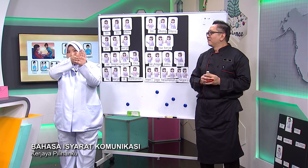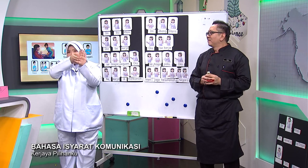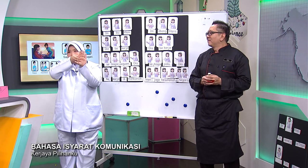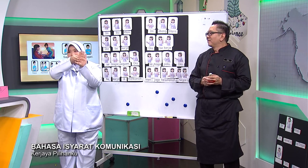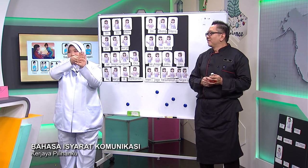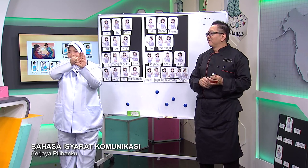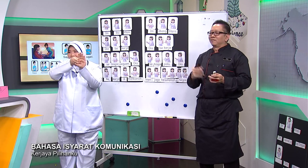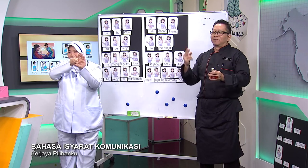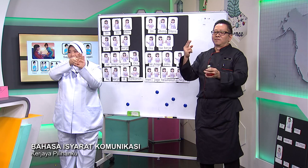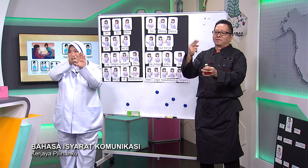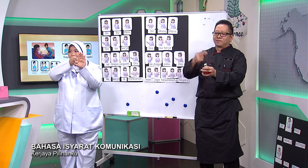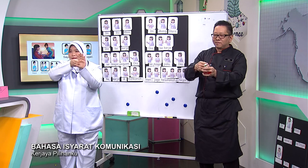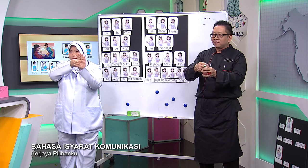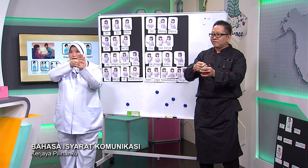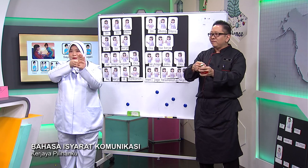penumpang.